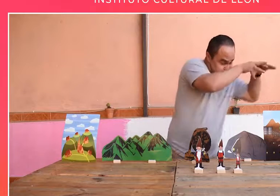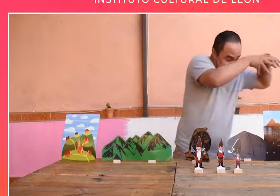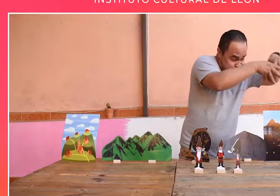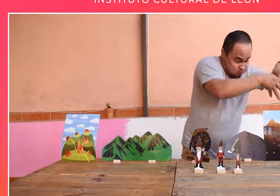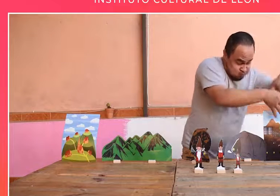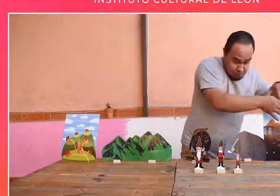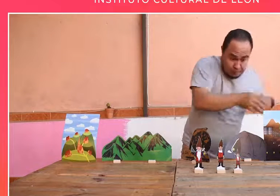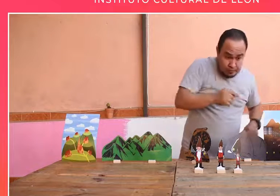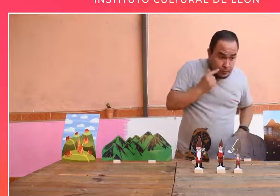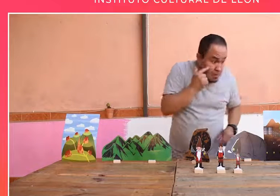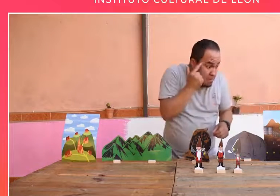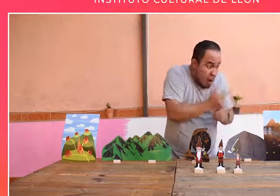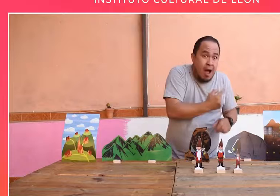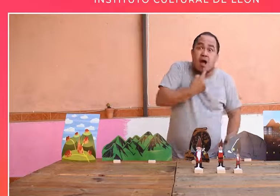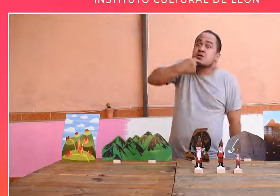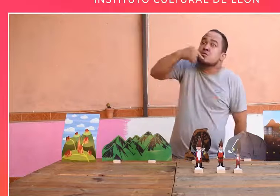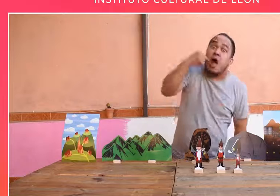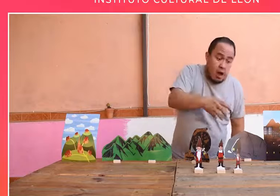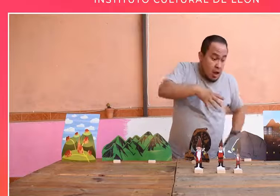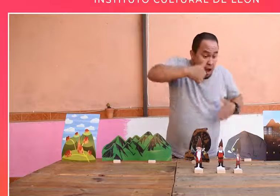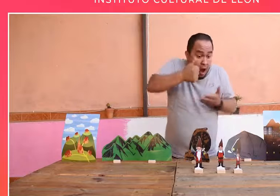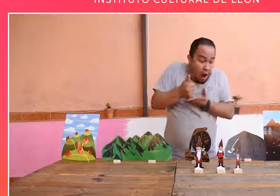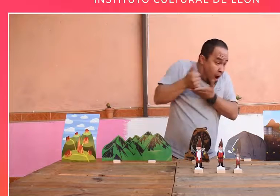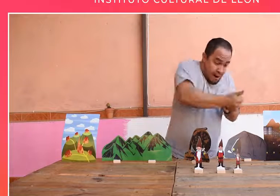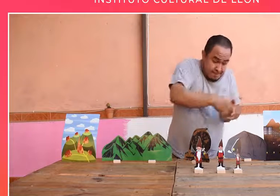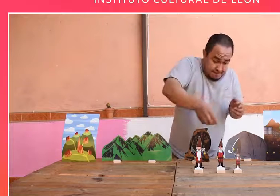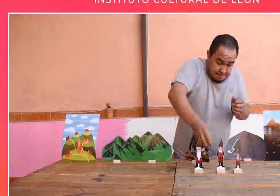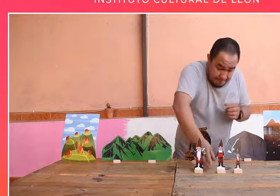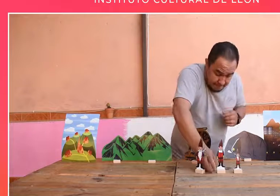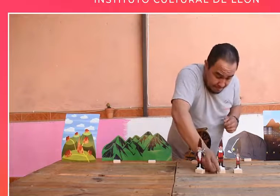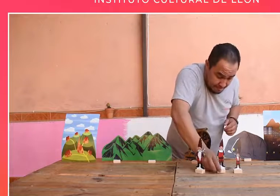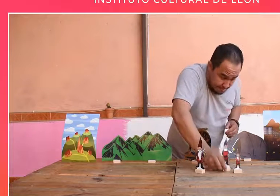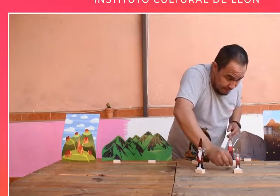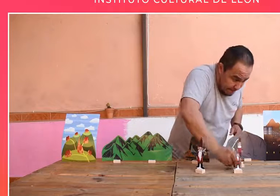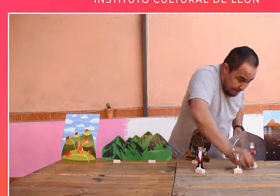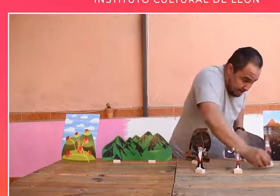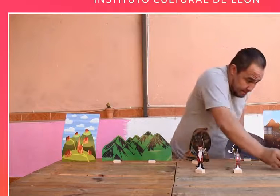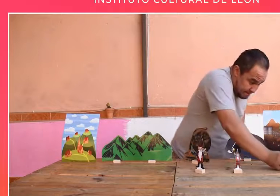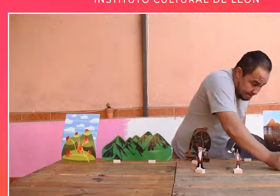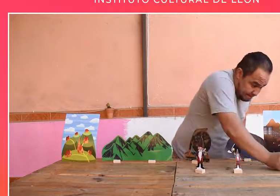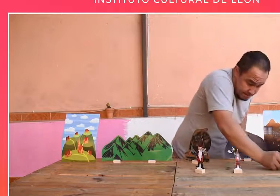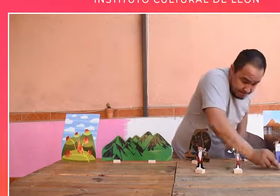entonces uno de ellos dijo que él sabía que eso estaba pasando. Como